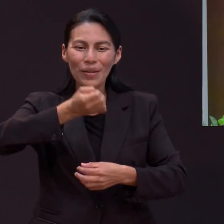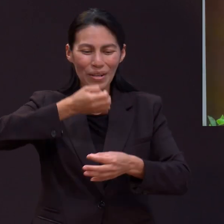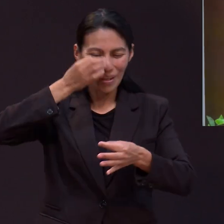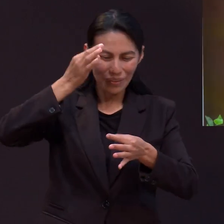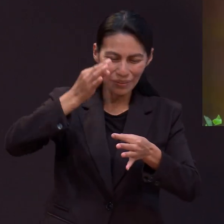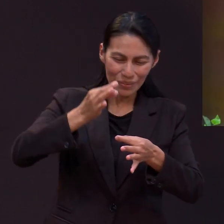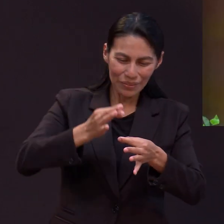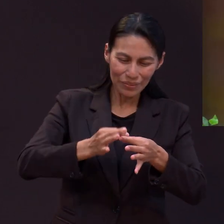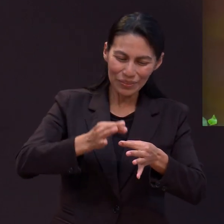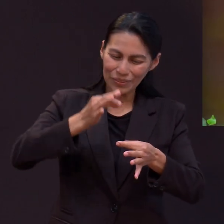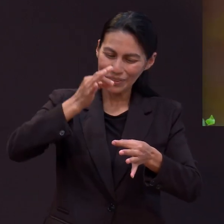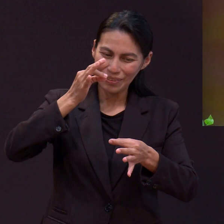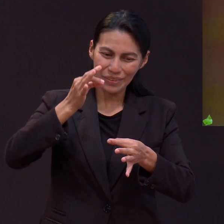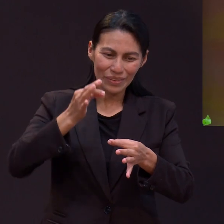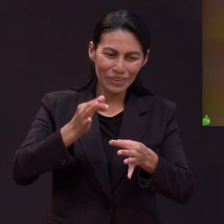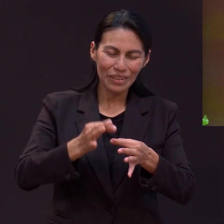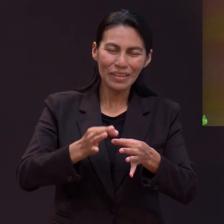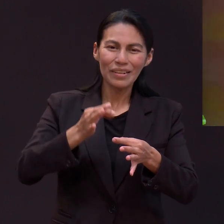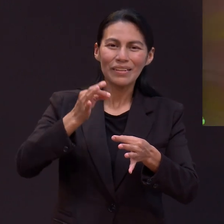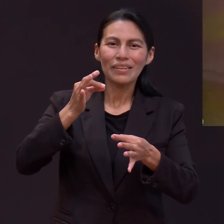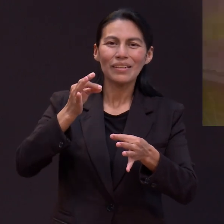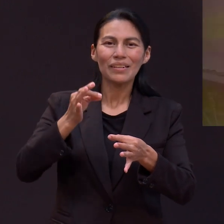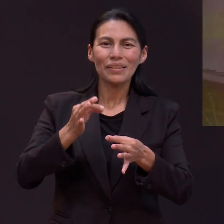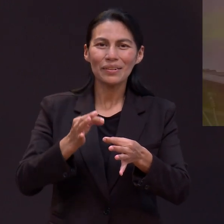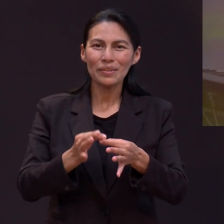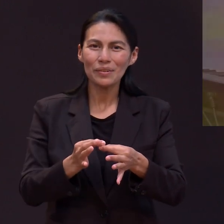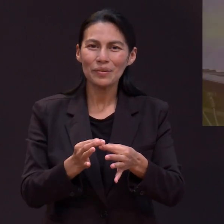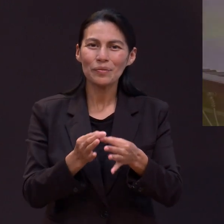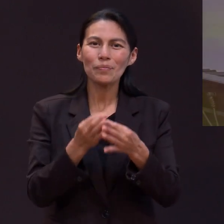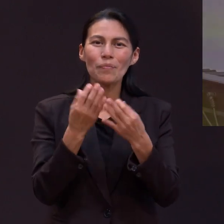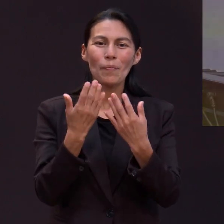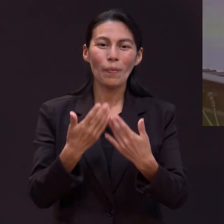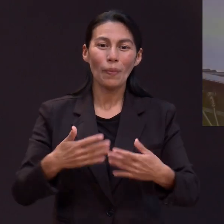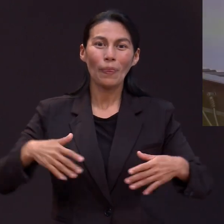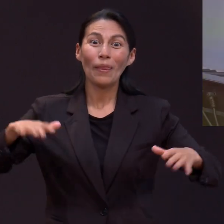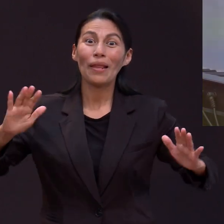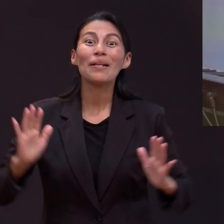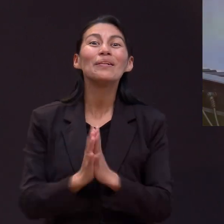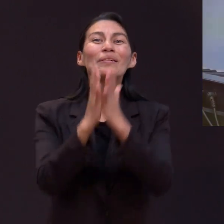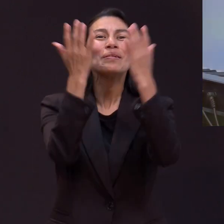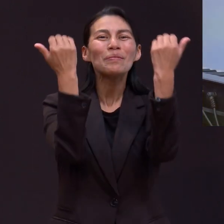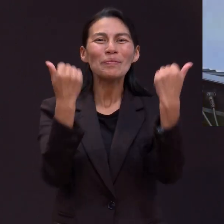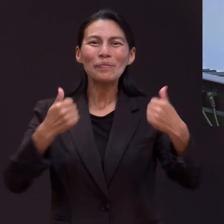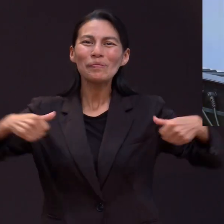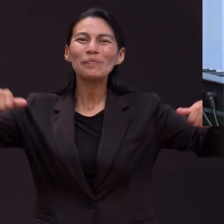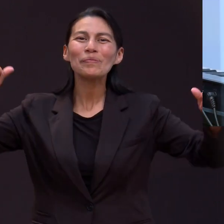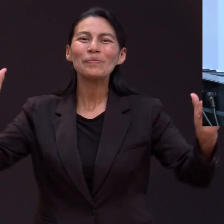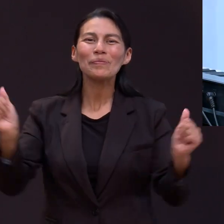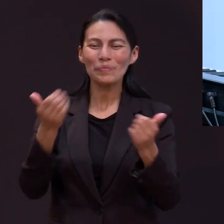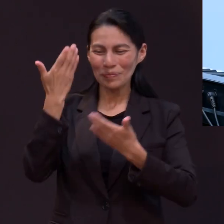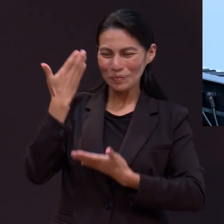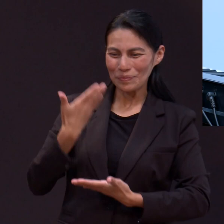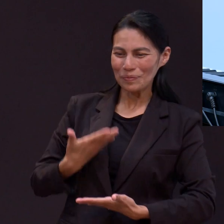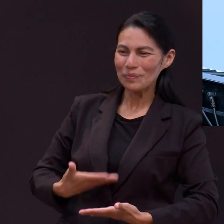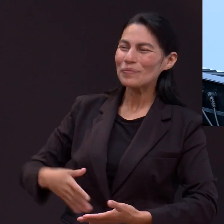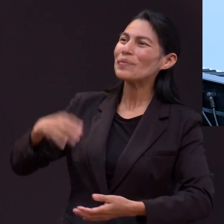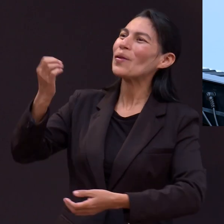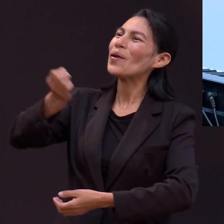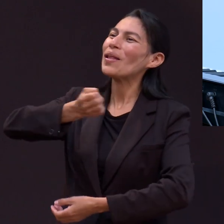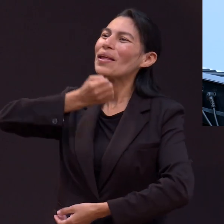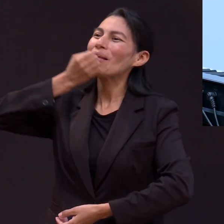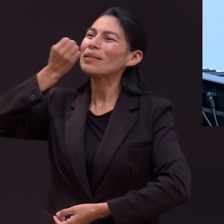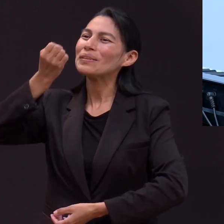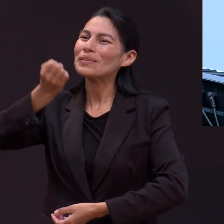ora en todo tiempo aleluya soy